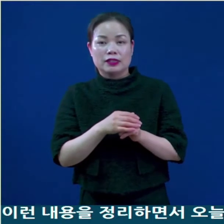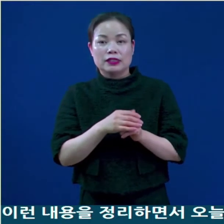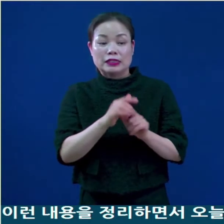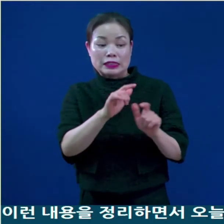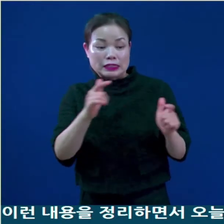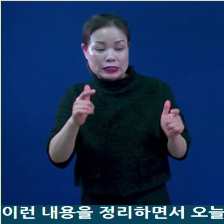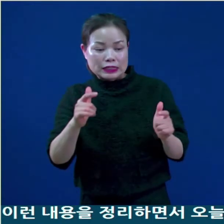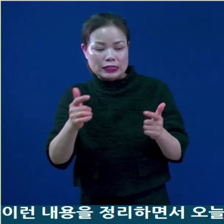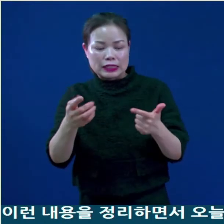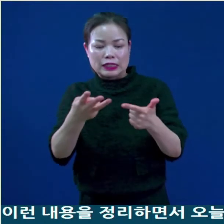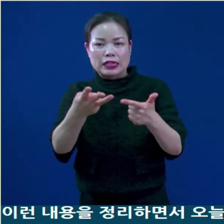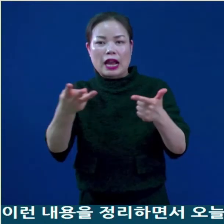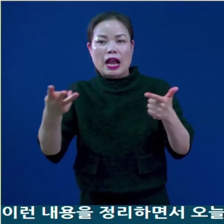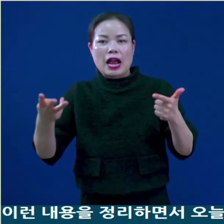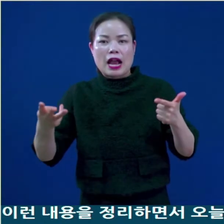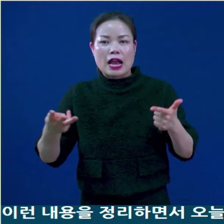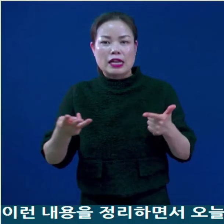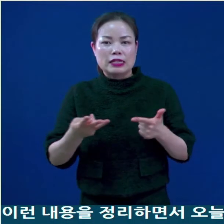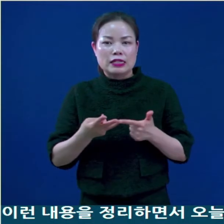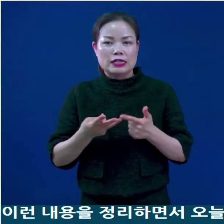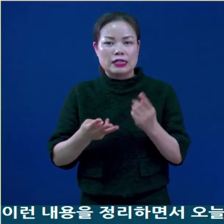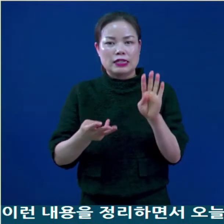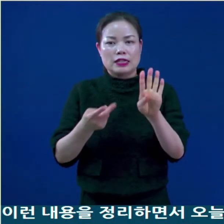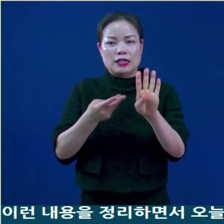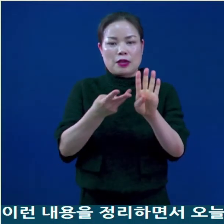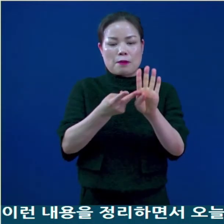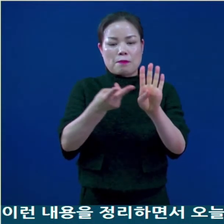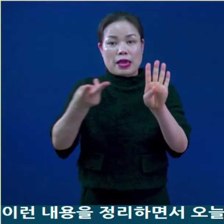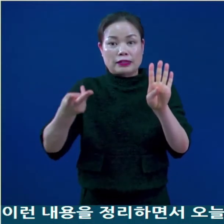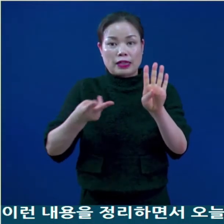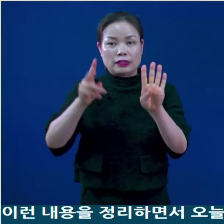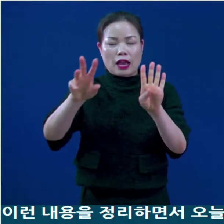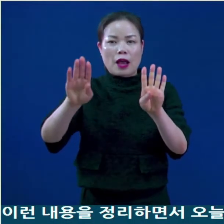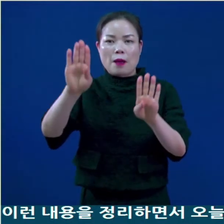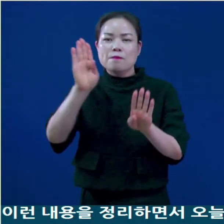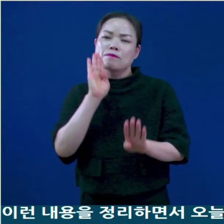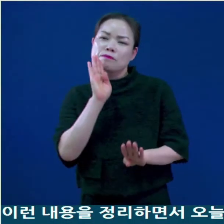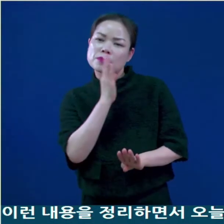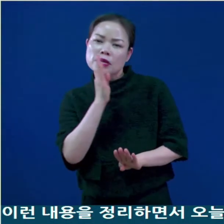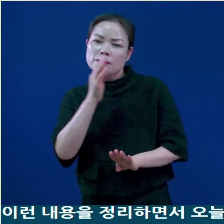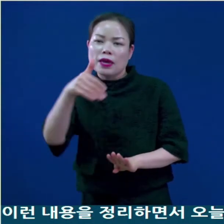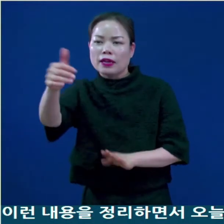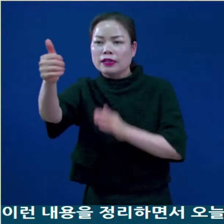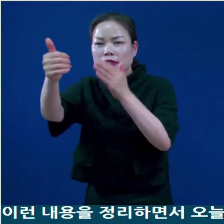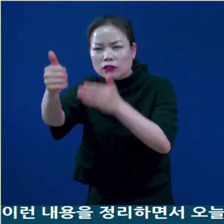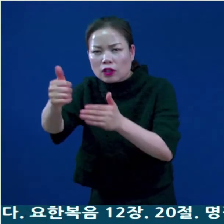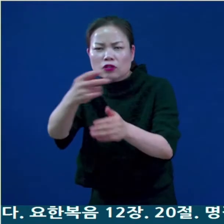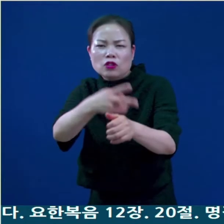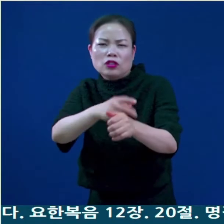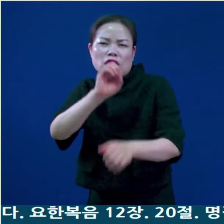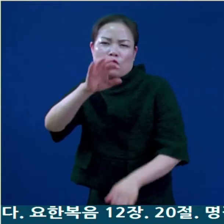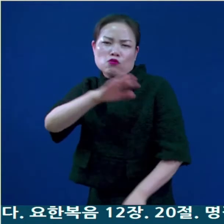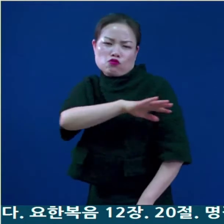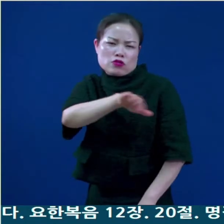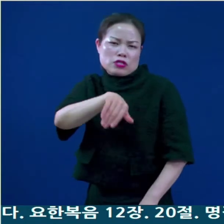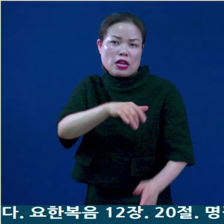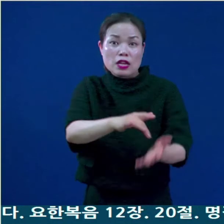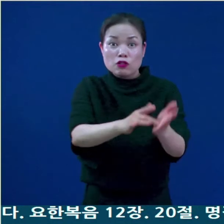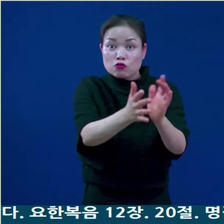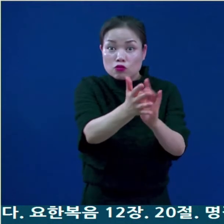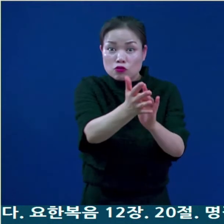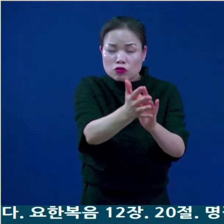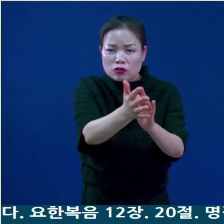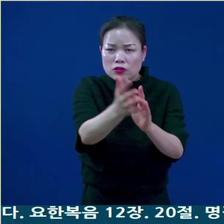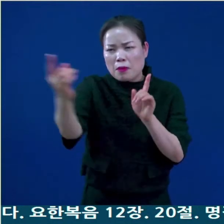그들이 갈릴리 벳세다 사람 빌립에게 가서 청하여 이르되 선생이여 우리가